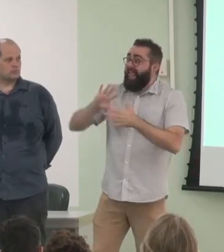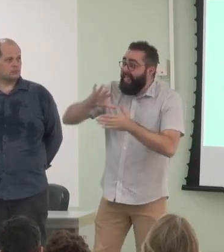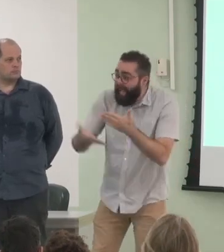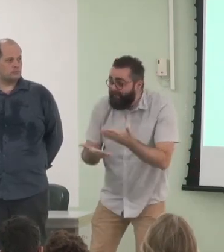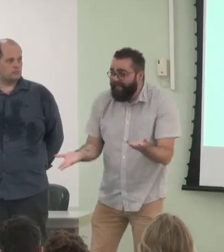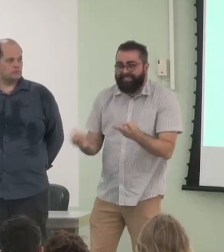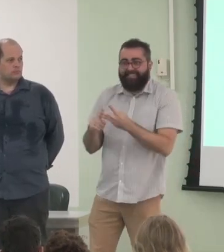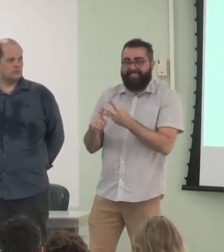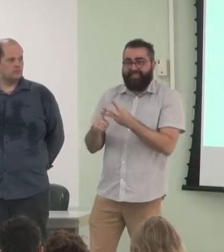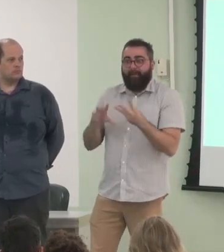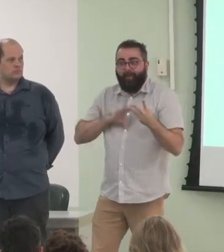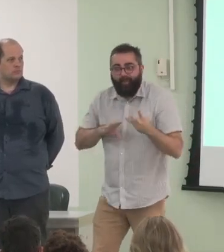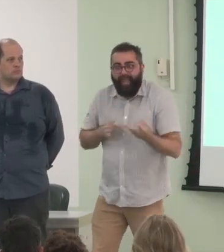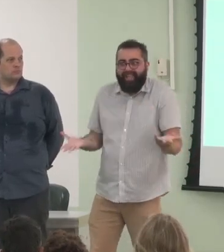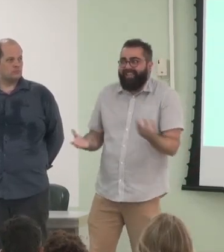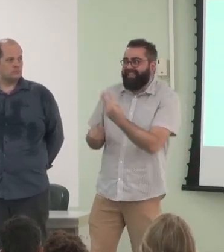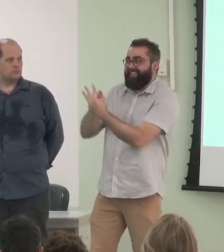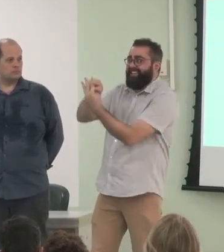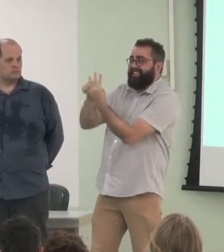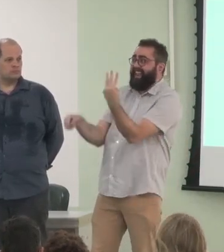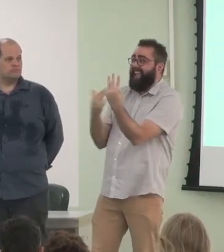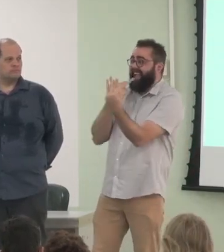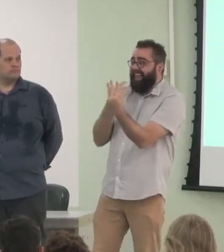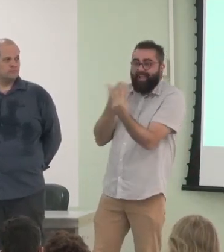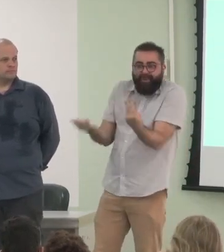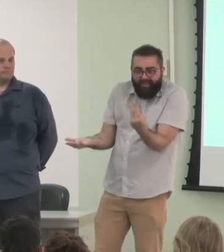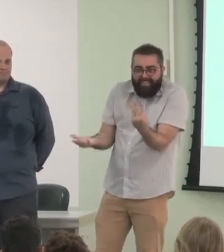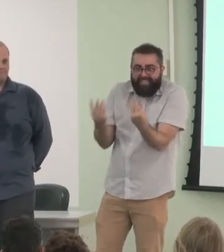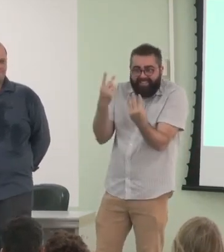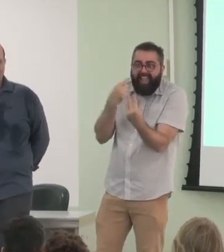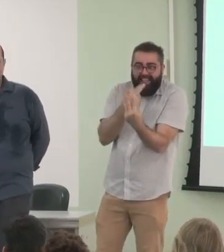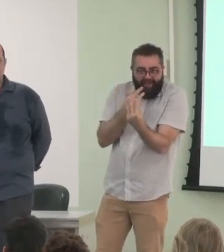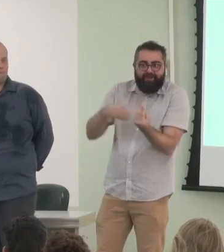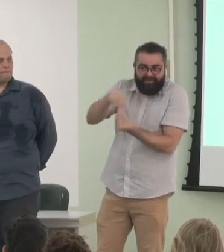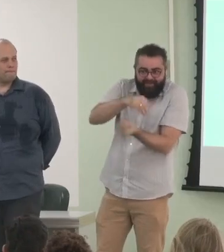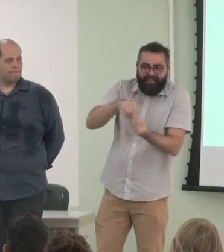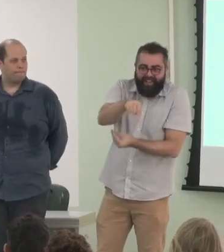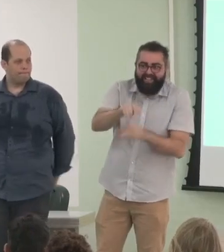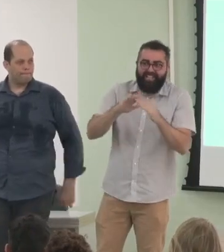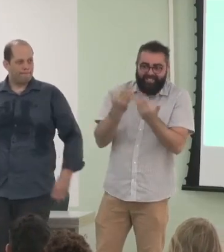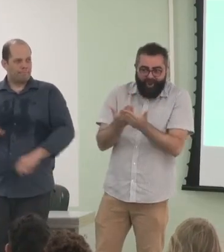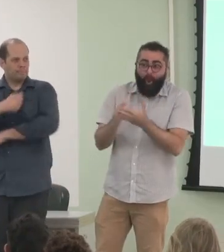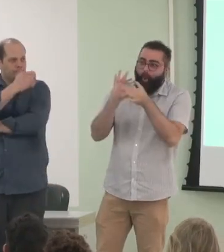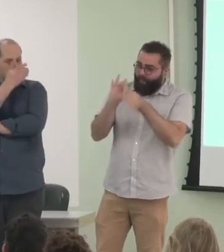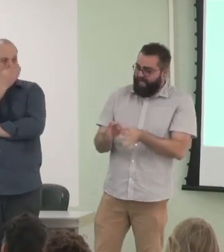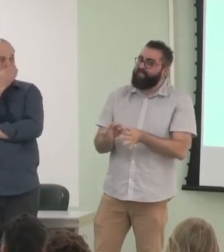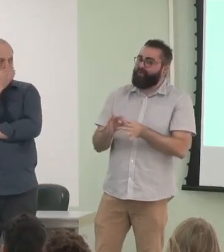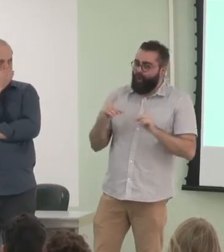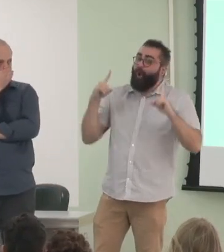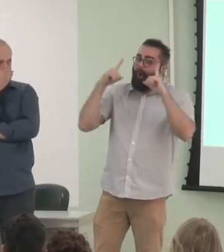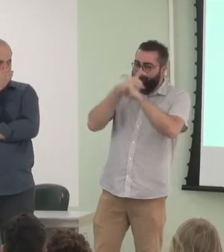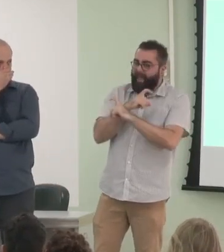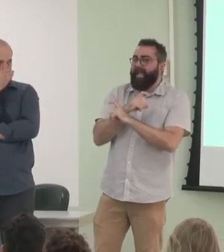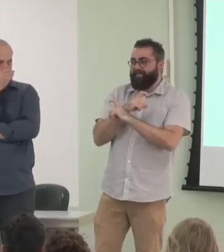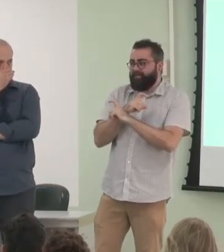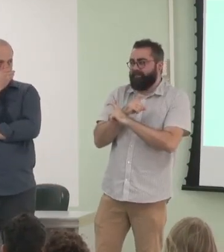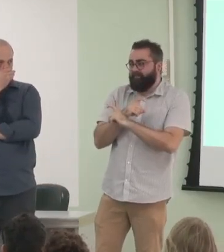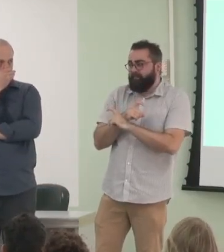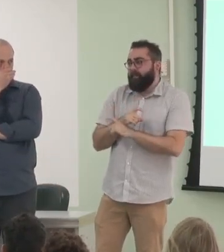utilizam cena, e aí a gente vai interpretar como, né? Porque são 3 línguas ali, a língua dos intérpretes, que é a língua brasileira de sinais, a língua